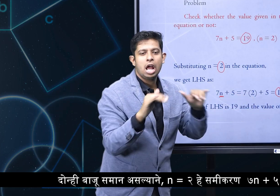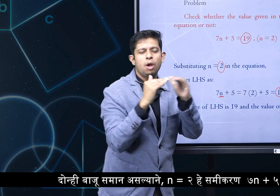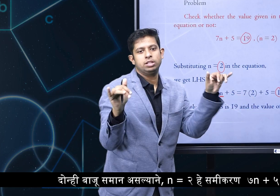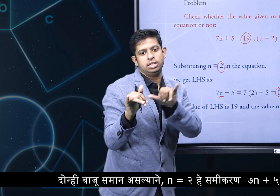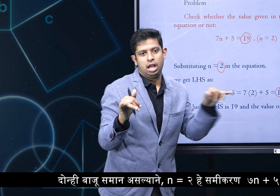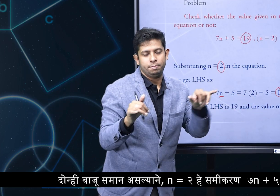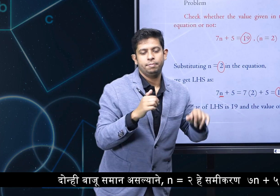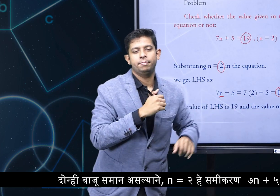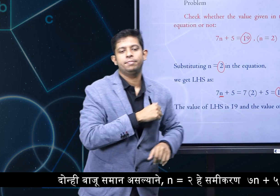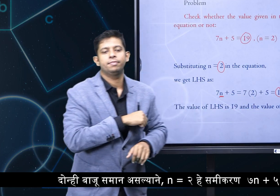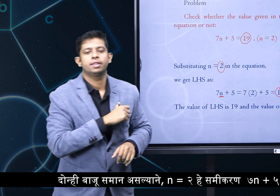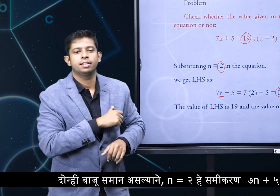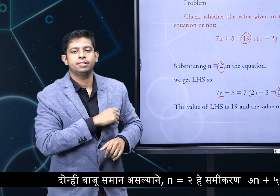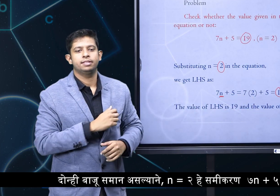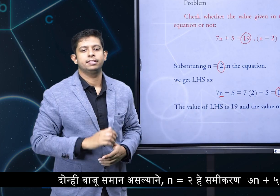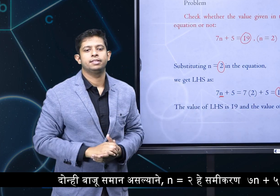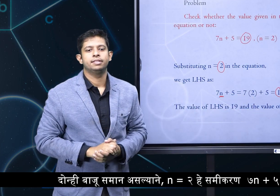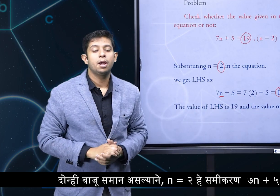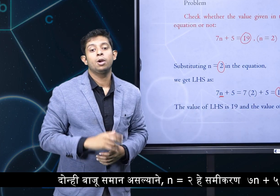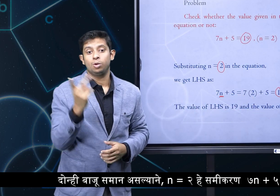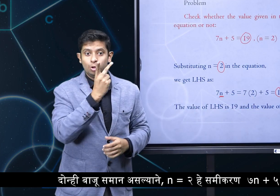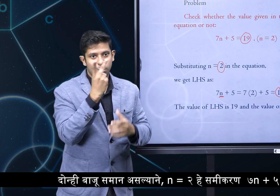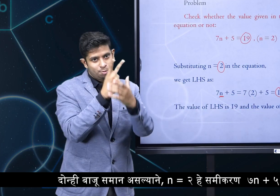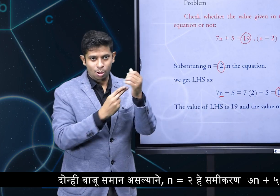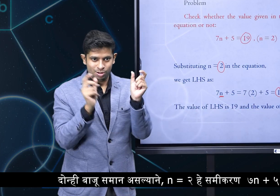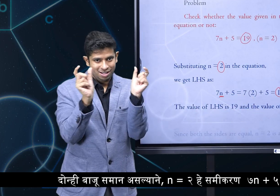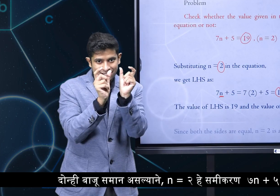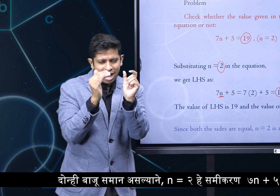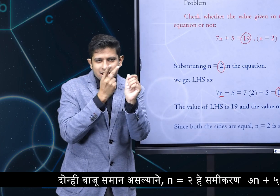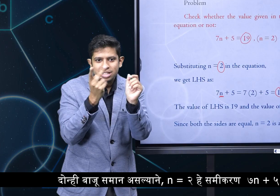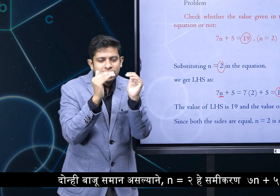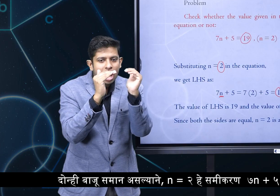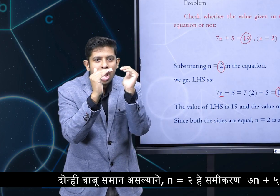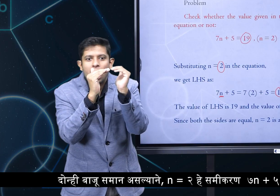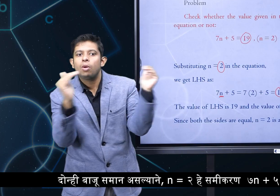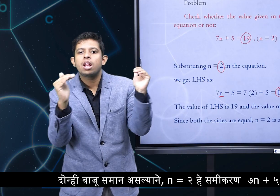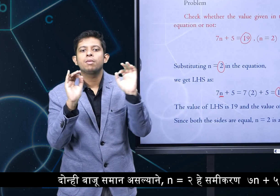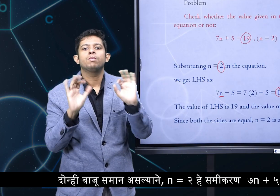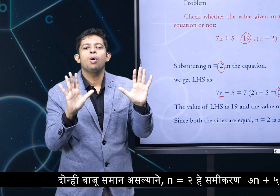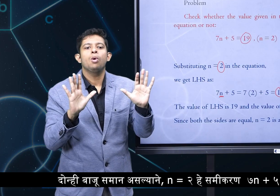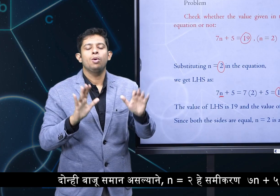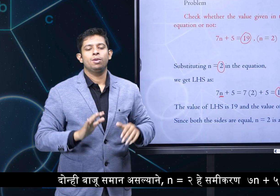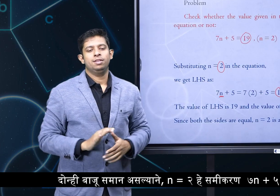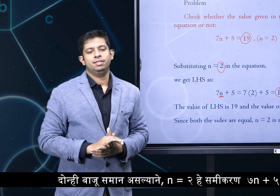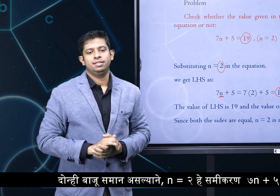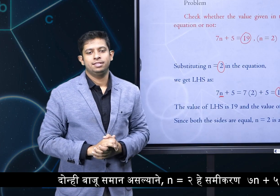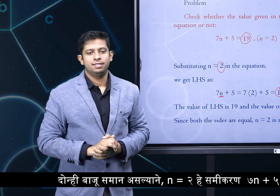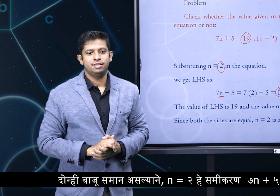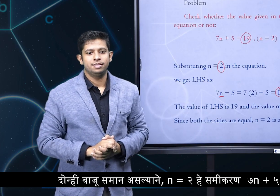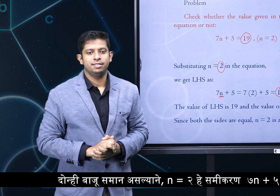दोन्ही बाजू समान असल्याने n equals to 2 हे समीकरण 7n plus 5 equals to 19 चे